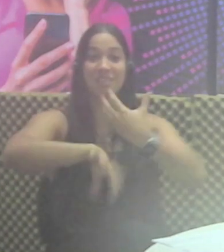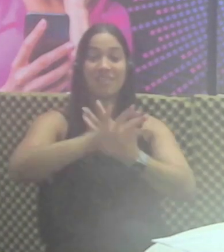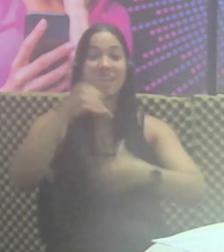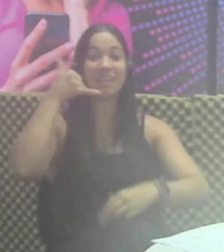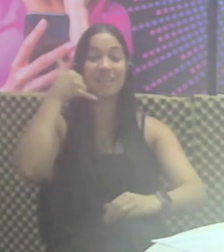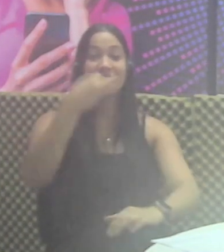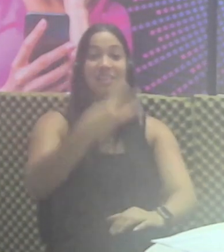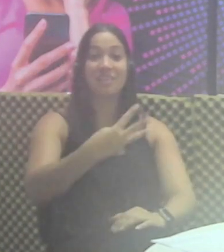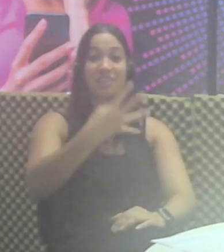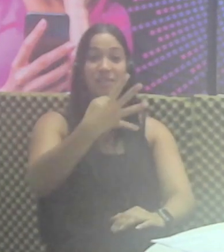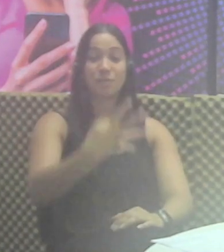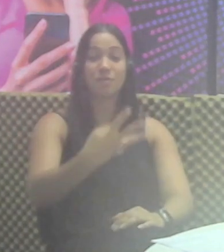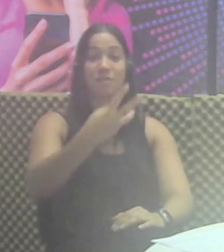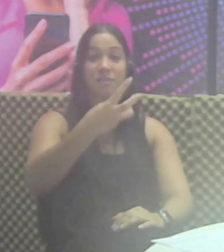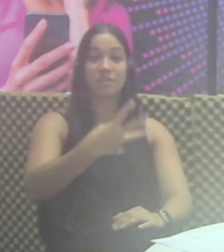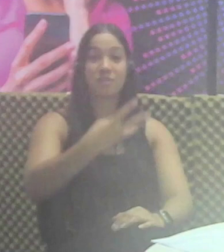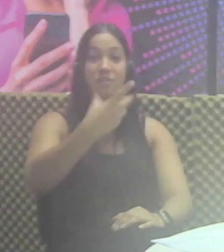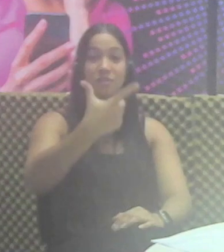telefone